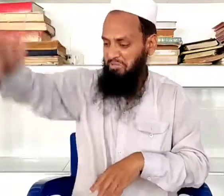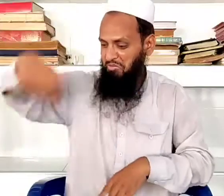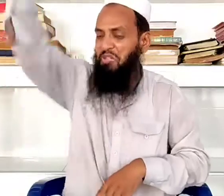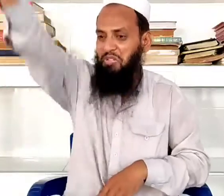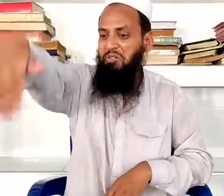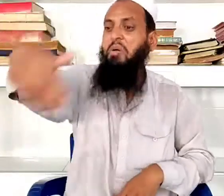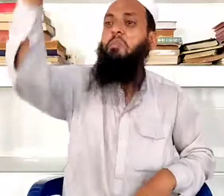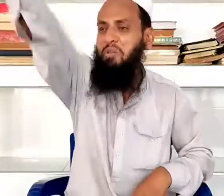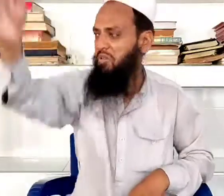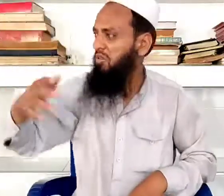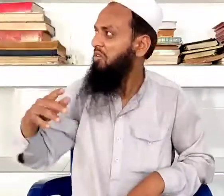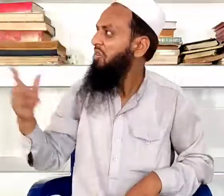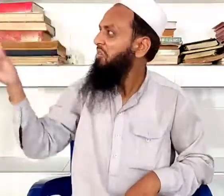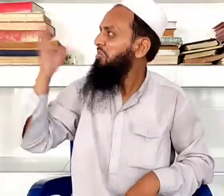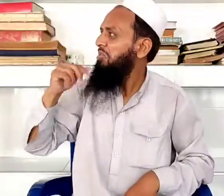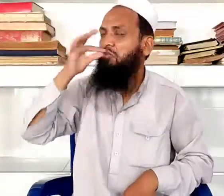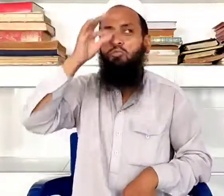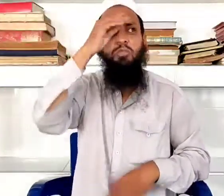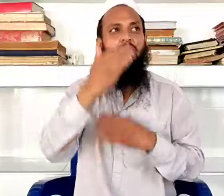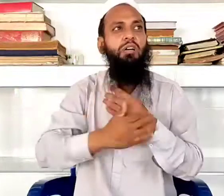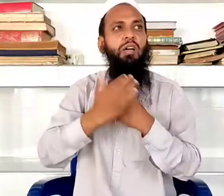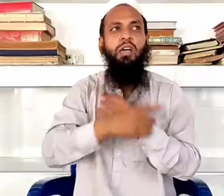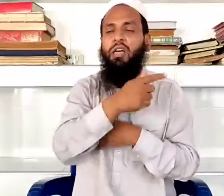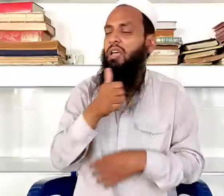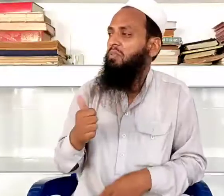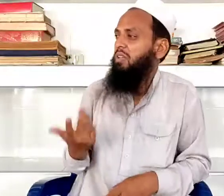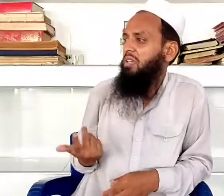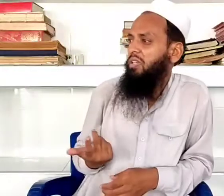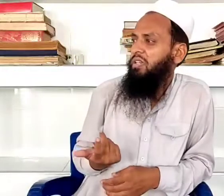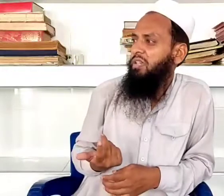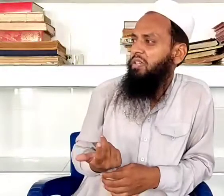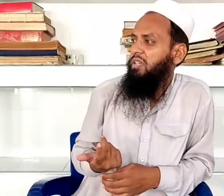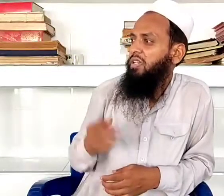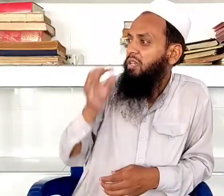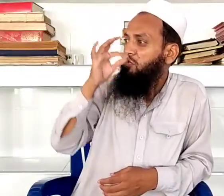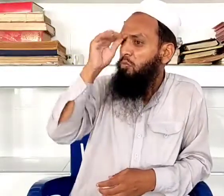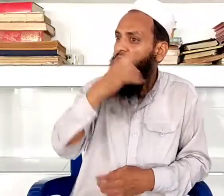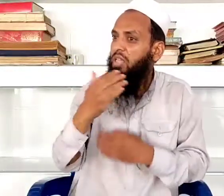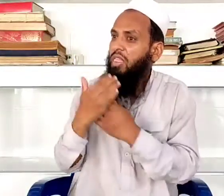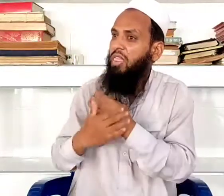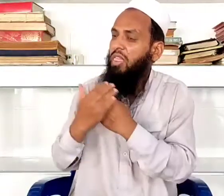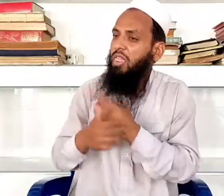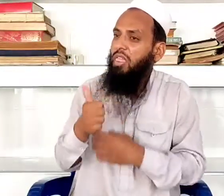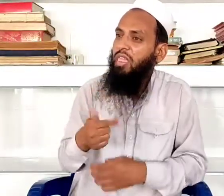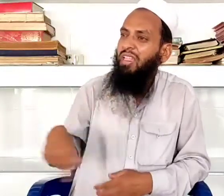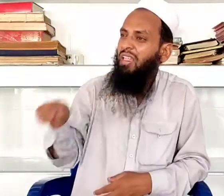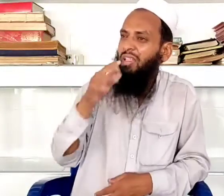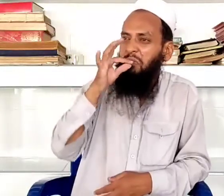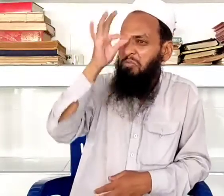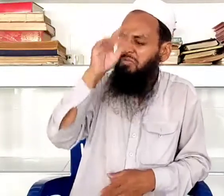اپنے عورت دے روضہ خاص جگہ دا نام ہے فوراً اٹھے پہنچو جب تھی اتنے پہنچو گے تو ہم نے ایک اور جیڑی